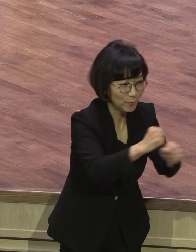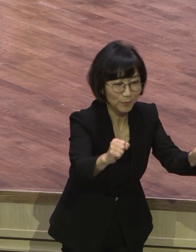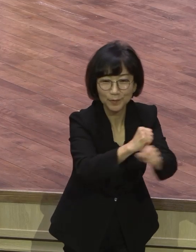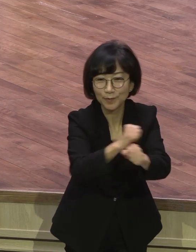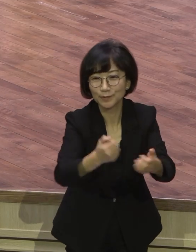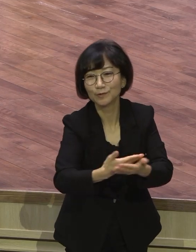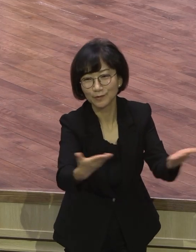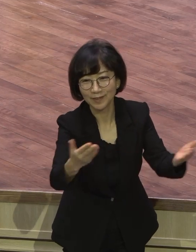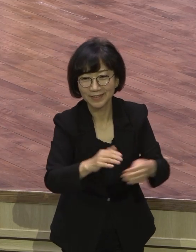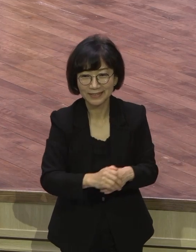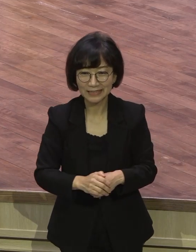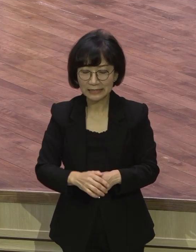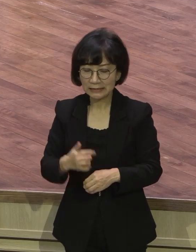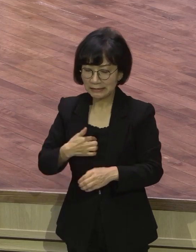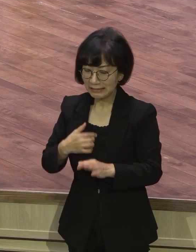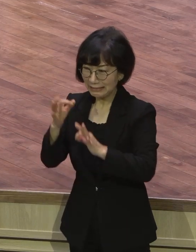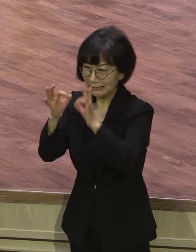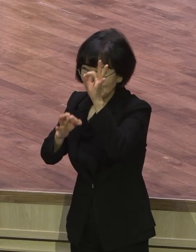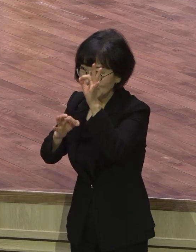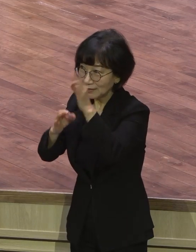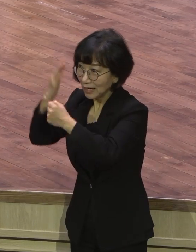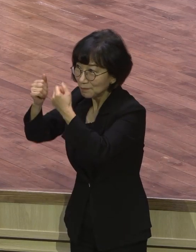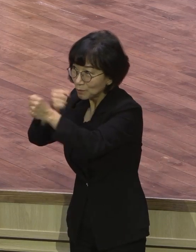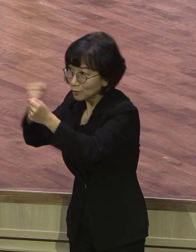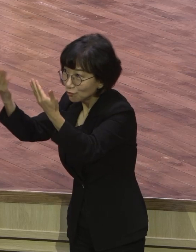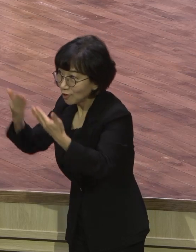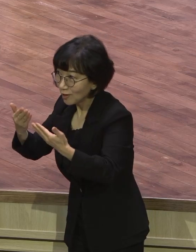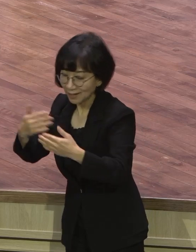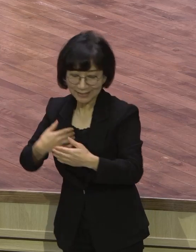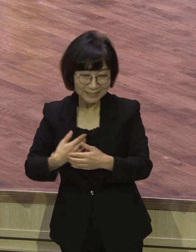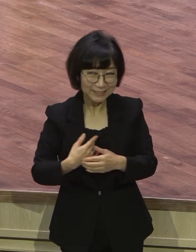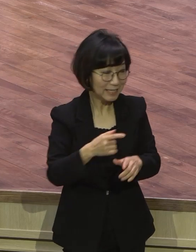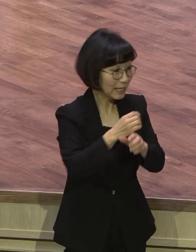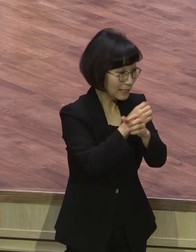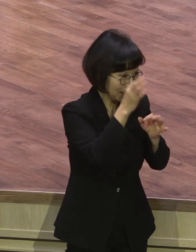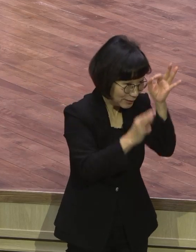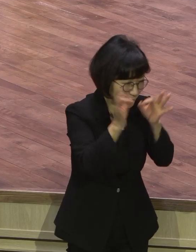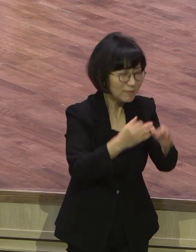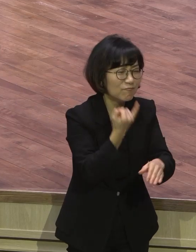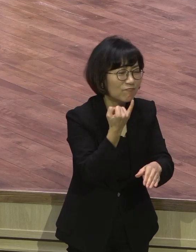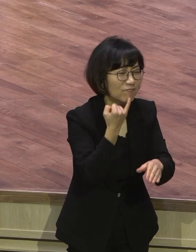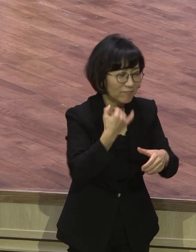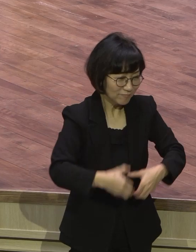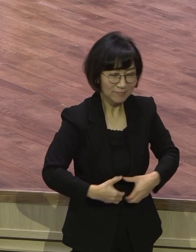너 실수 많이 하자. 내가 너 실수 용서하지 않으자. 그러면 다른 사람 실수도 용서 좀 해줘라.